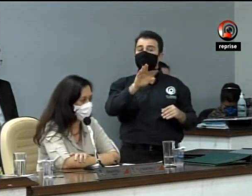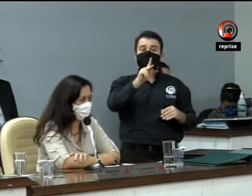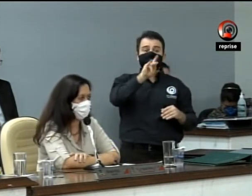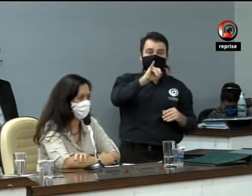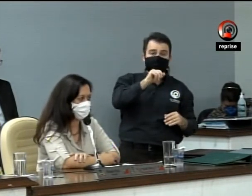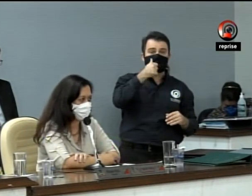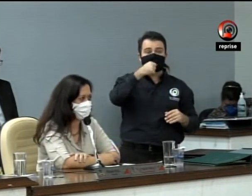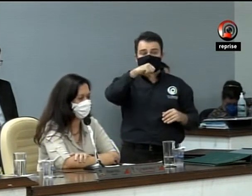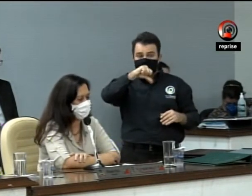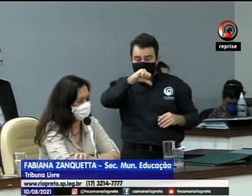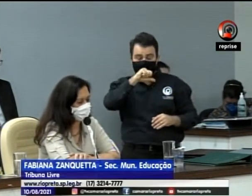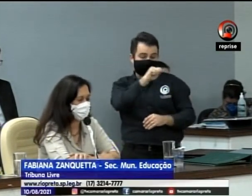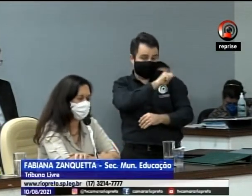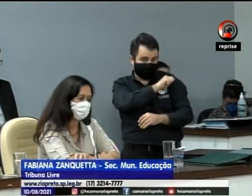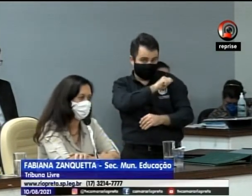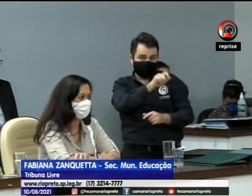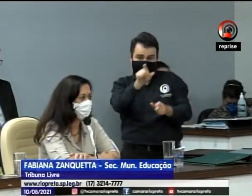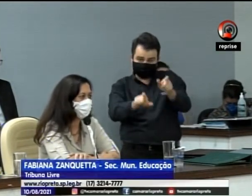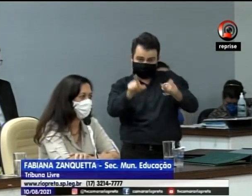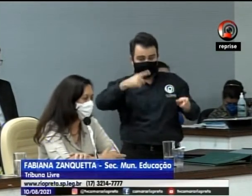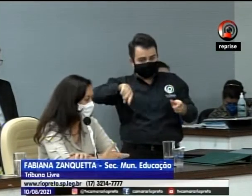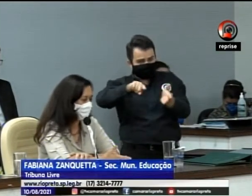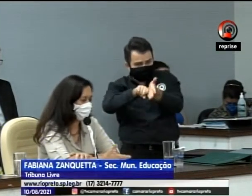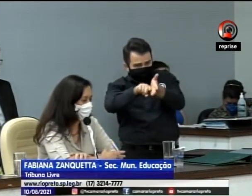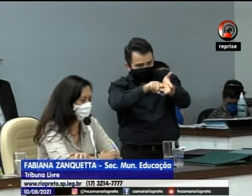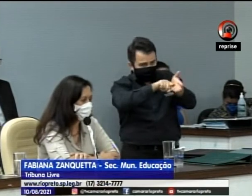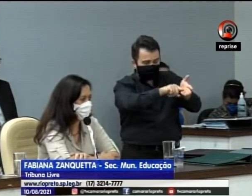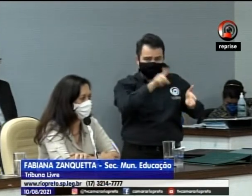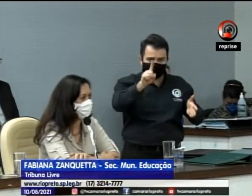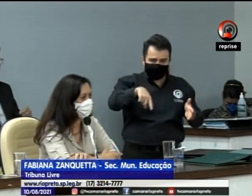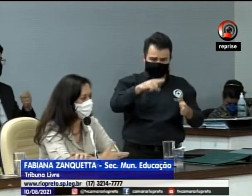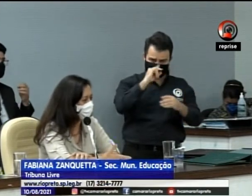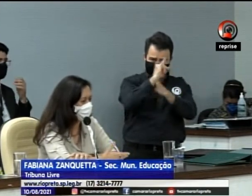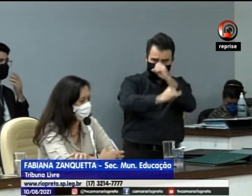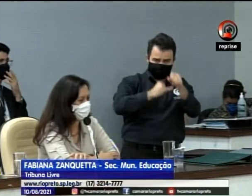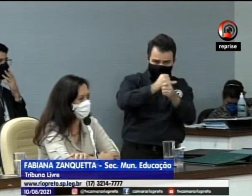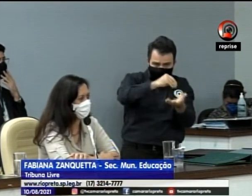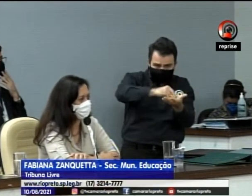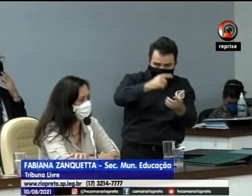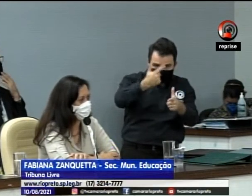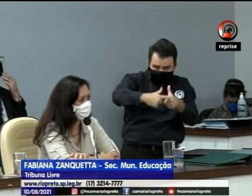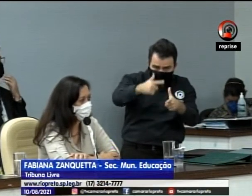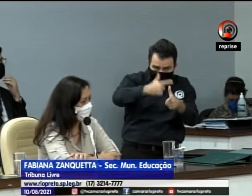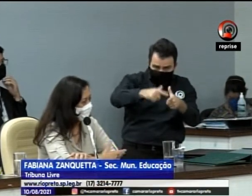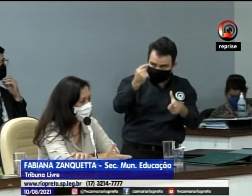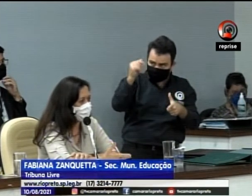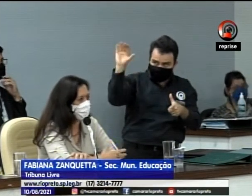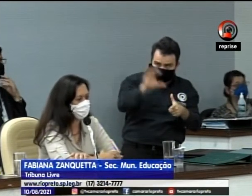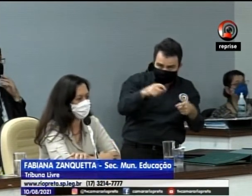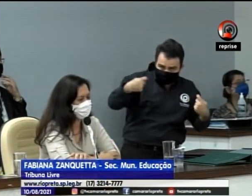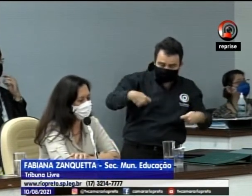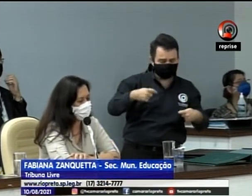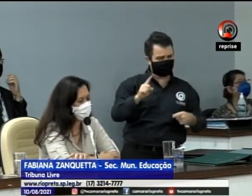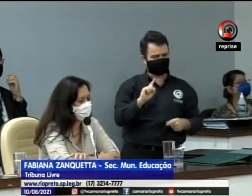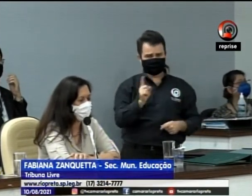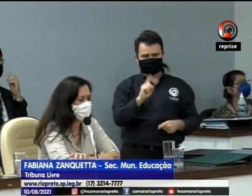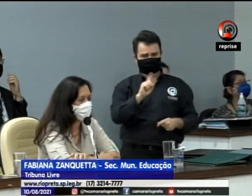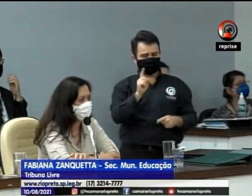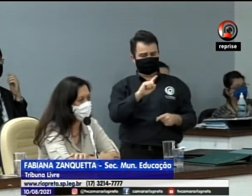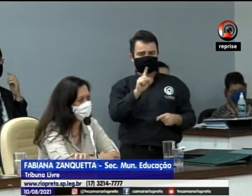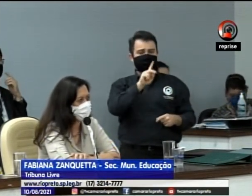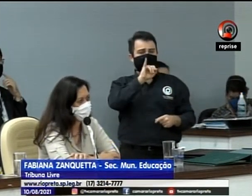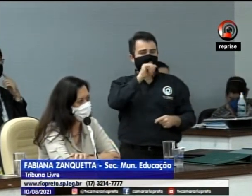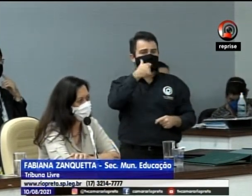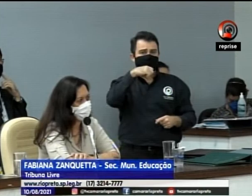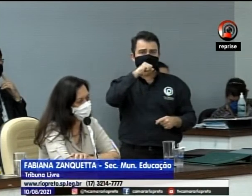com a pesquisa que foi realizada ano passado, não foi um indicador que apontou uma necessidade de investimento. A maioria dos pais disseram que o problema não era